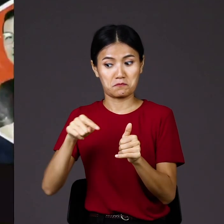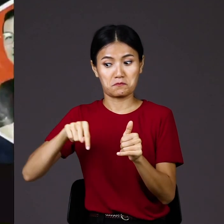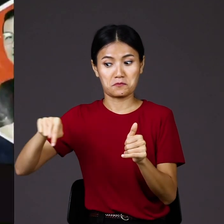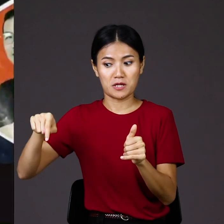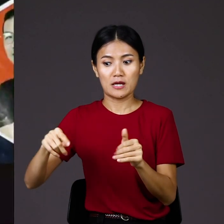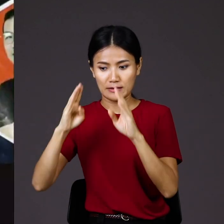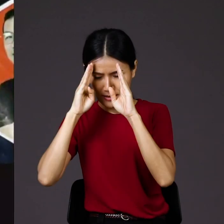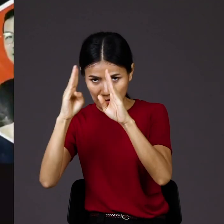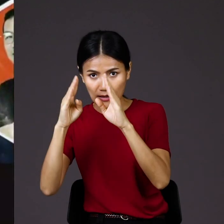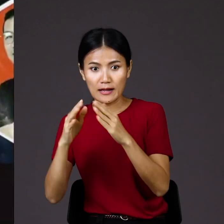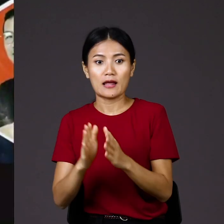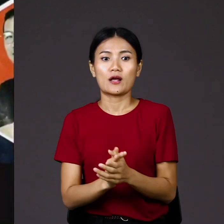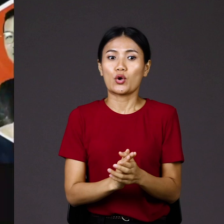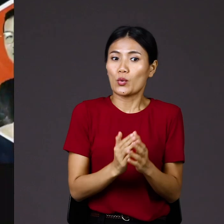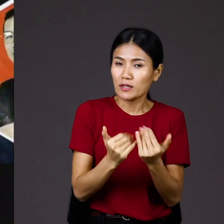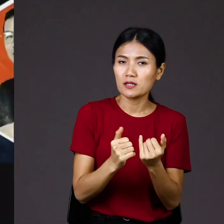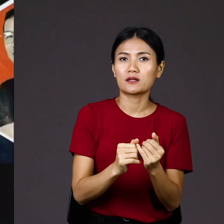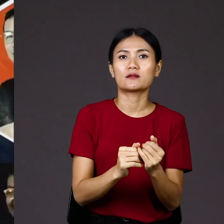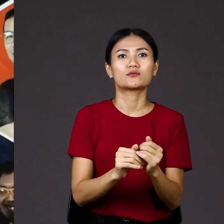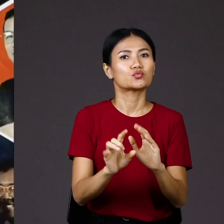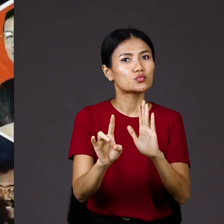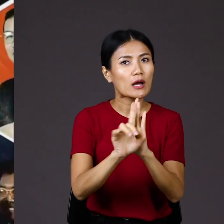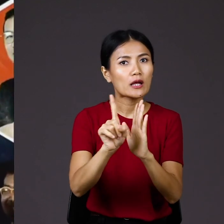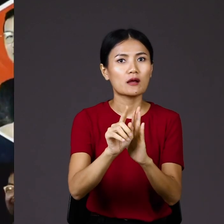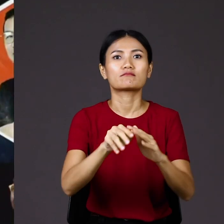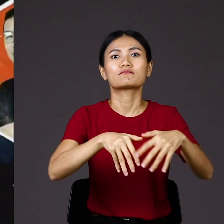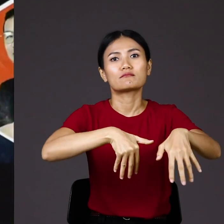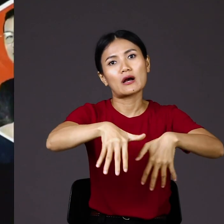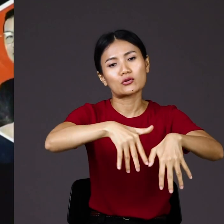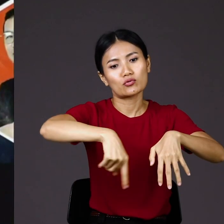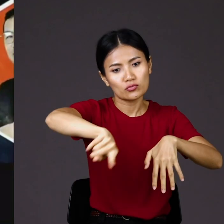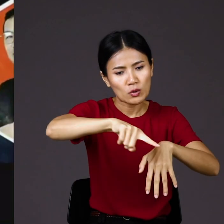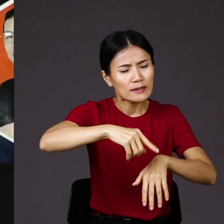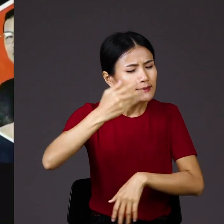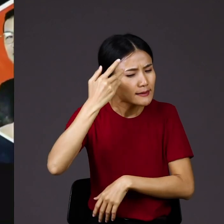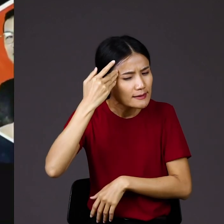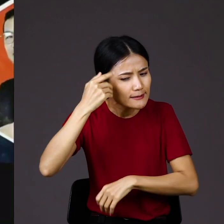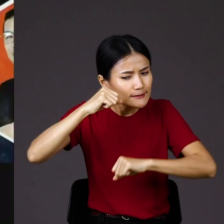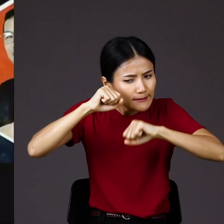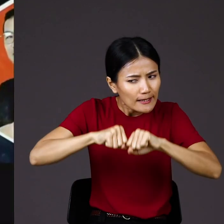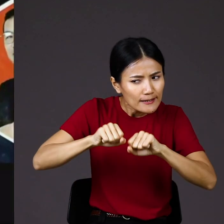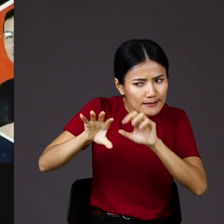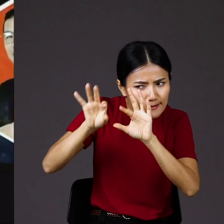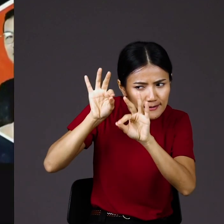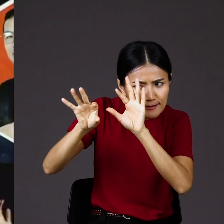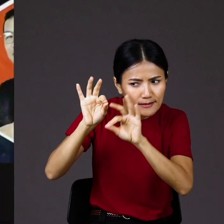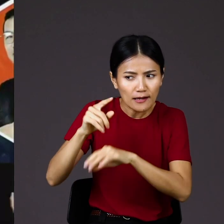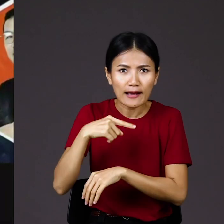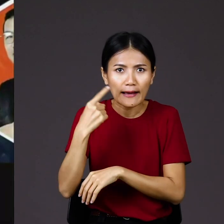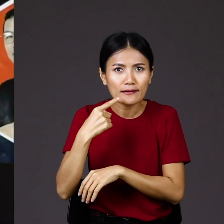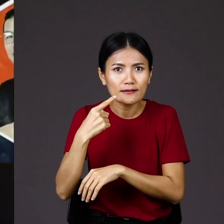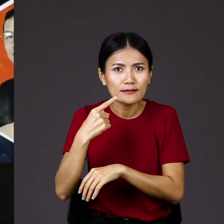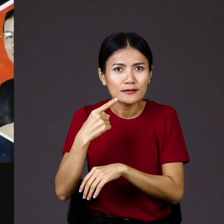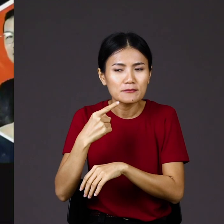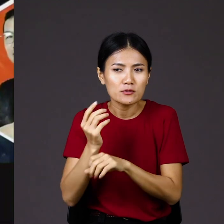ชนต้องตัดสินใจว่าจะเอาใครมาบริหารนนทบุรีเ